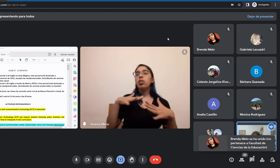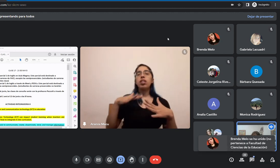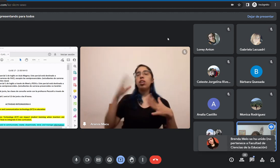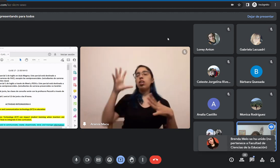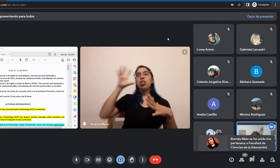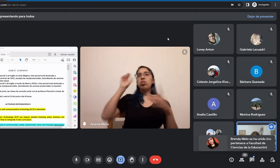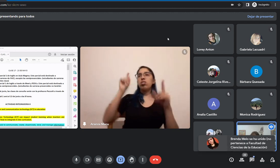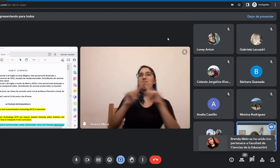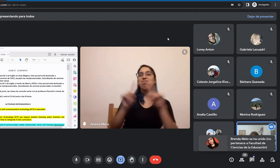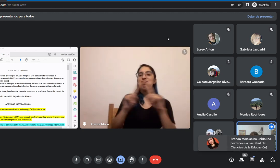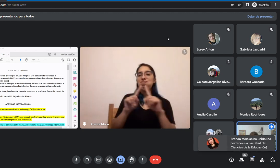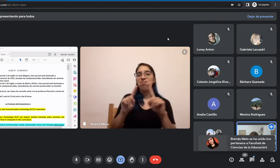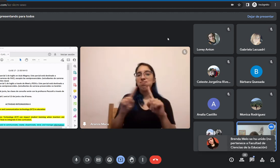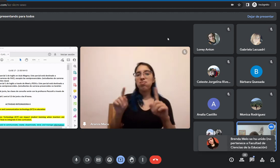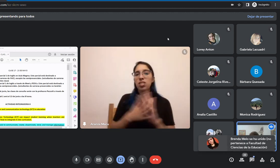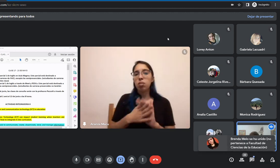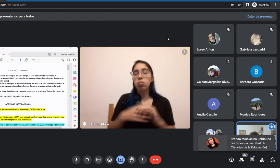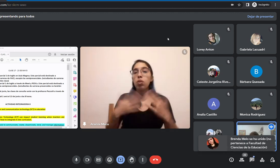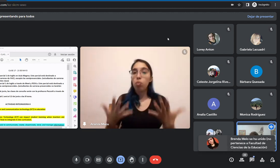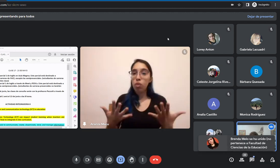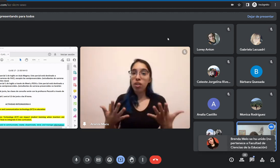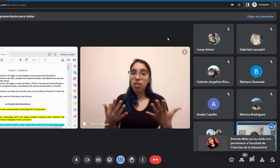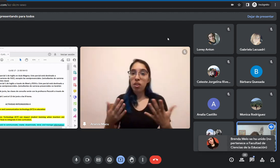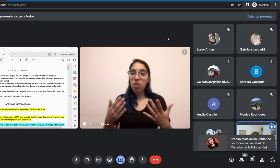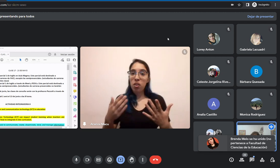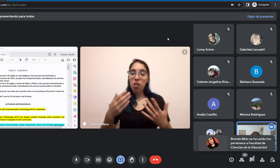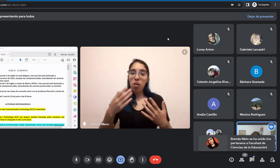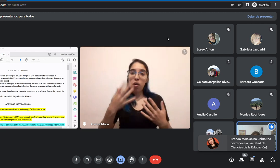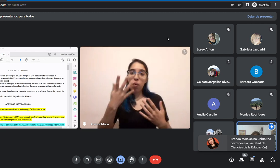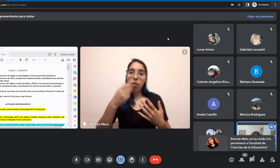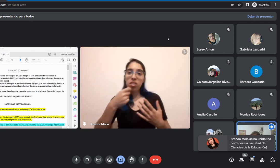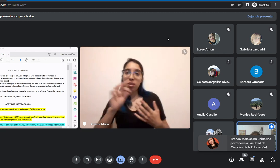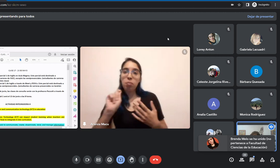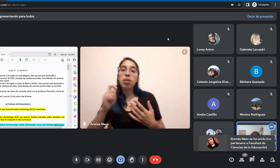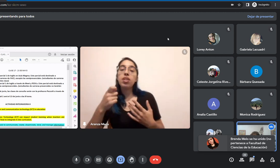estamos terminando el cuatrimestre, ¿sí? Nos quedarán unas dos clases